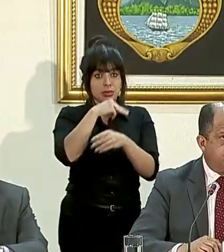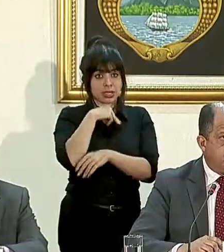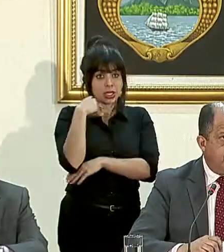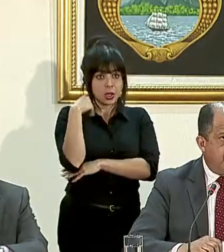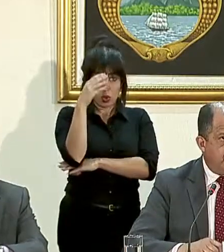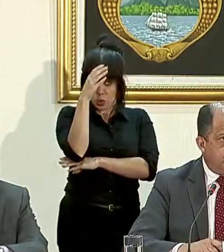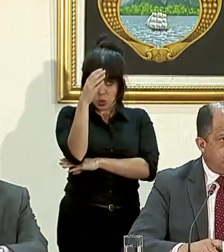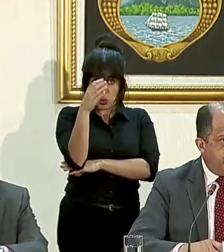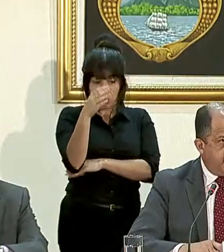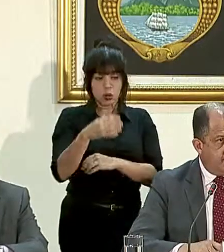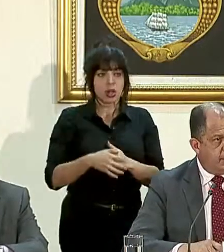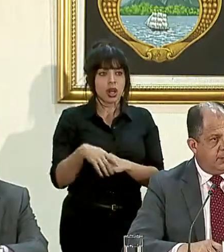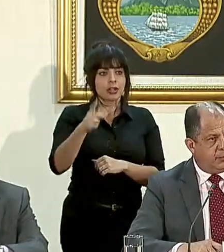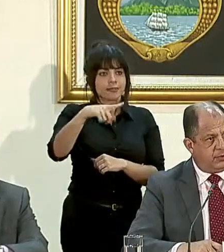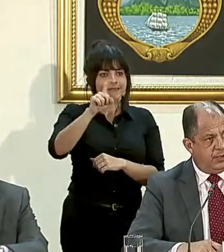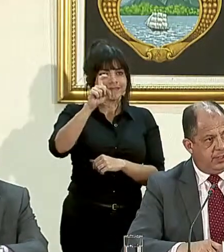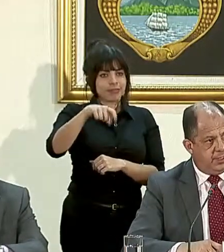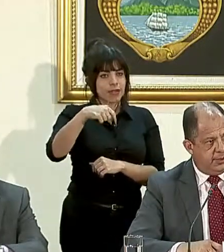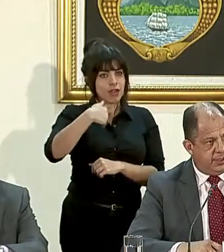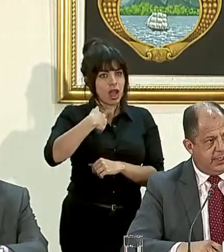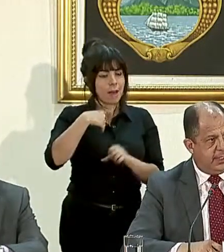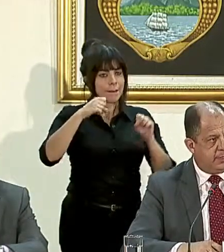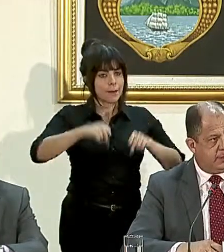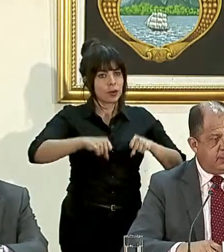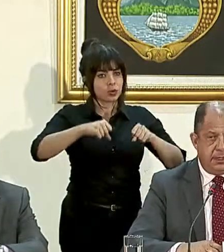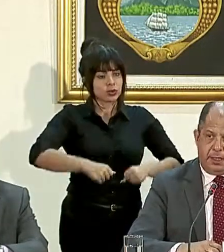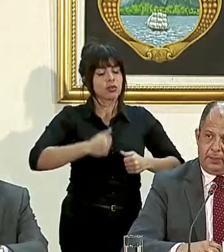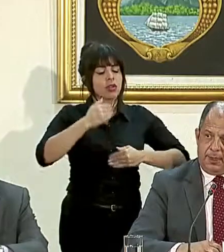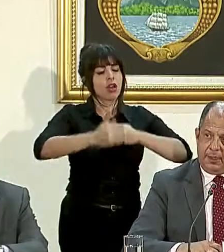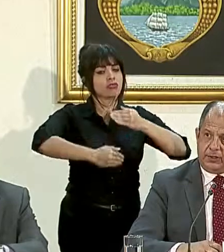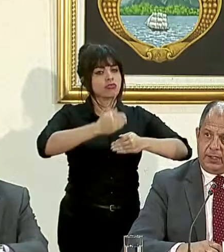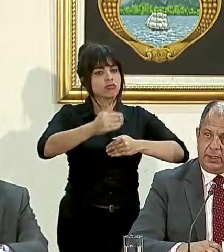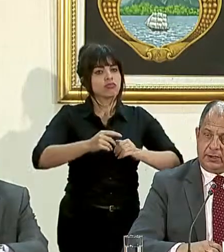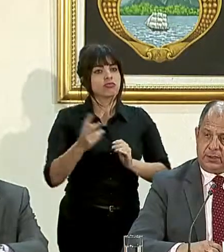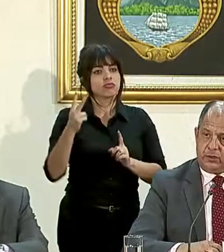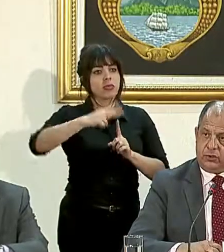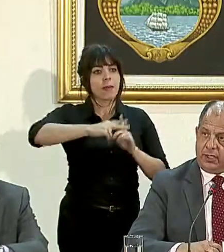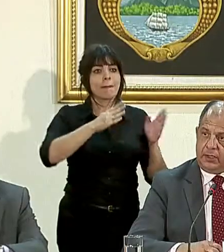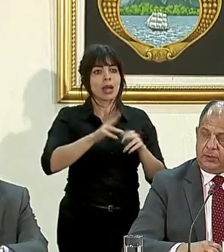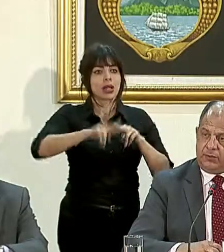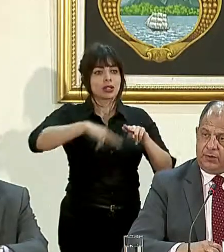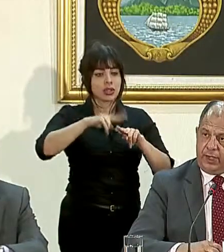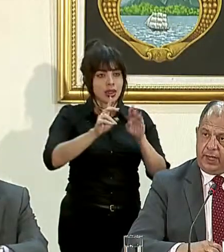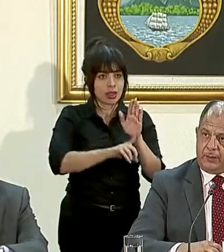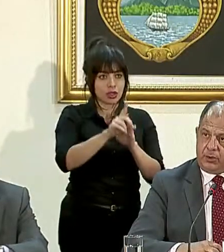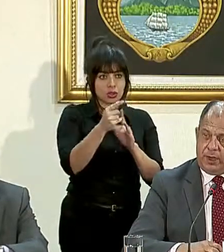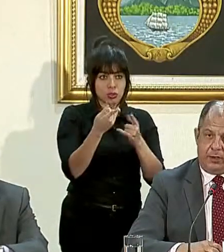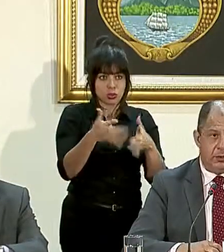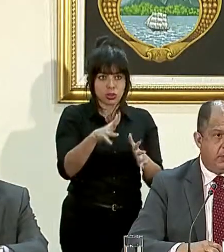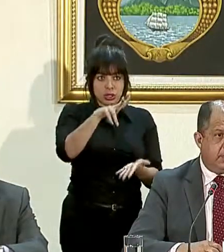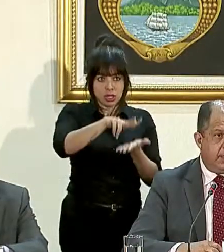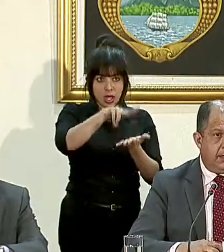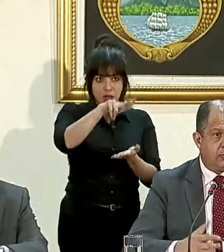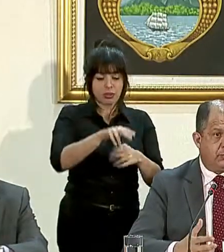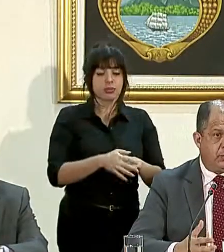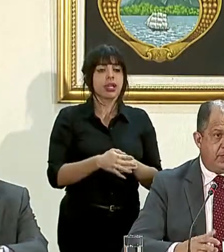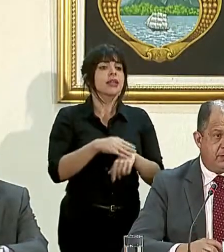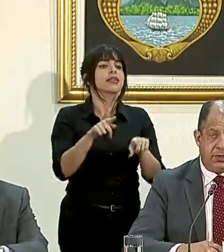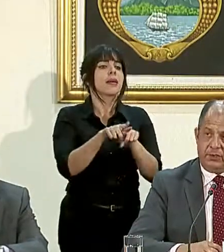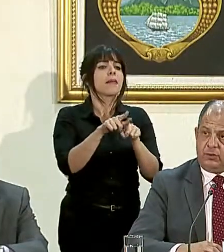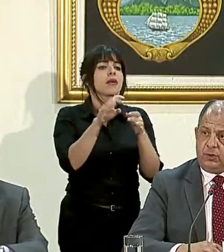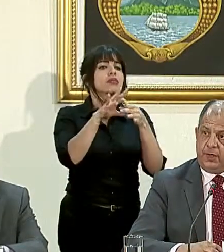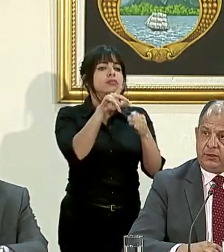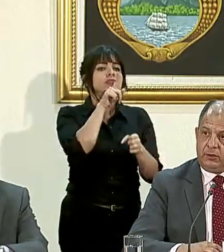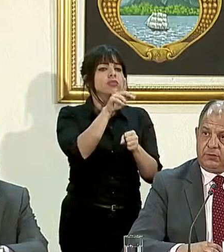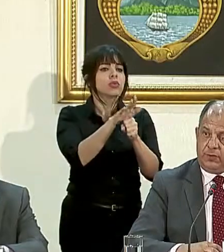Cultura tengan la posibilidad de llevar adelante el Plan Nacional de Desarrollo tal y como fue aprobado y los